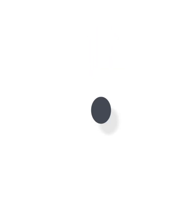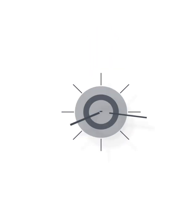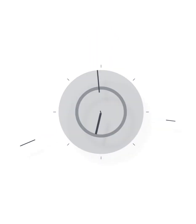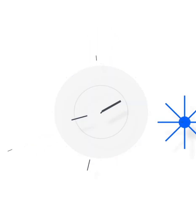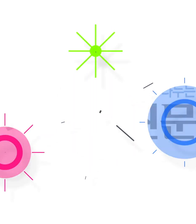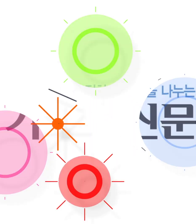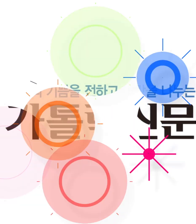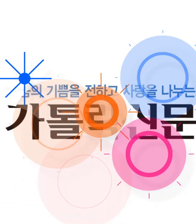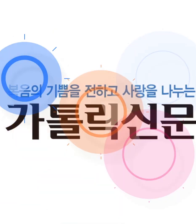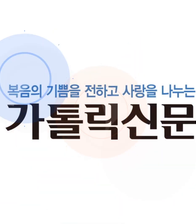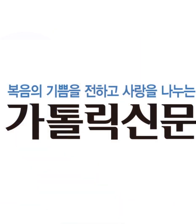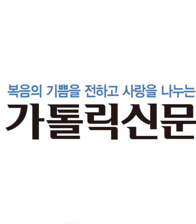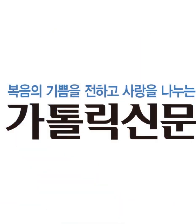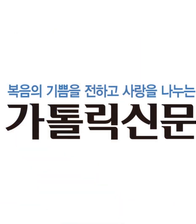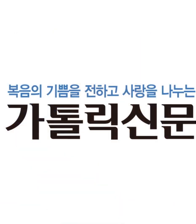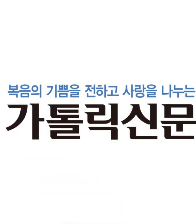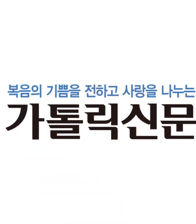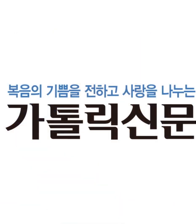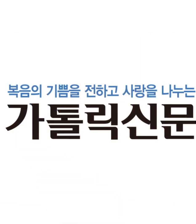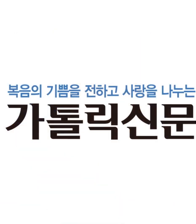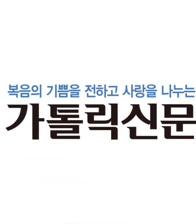주님 자비를